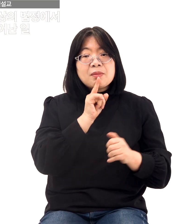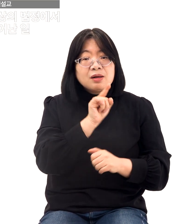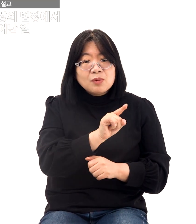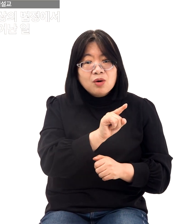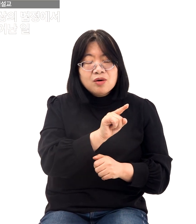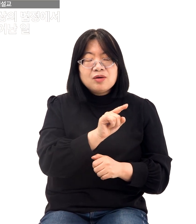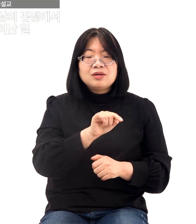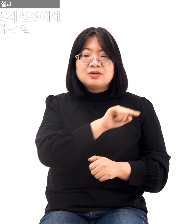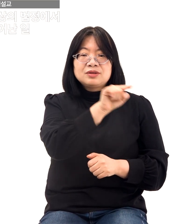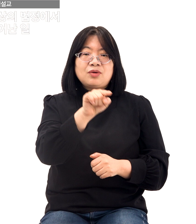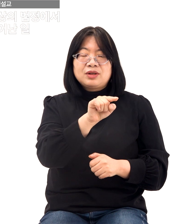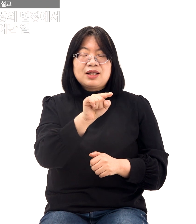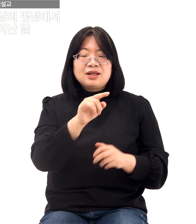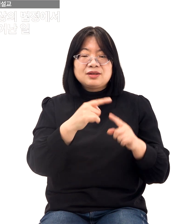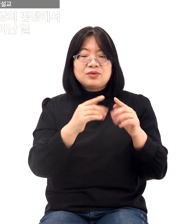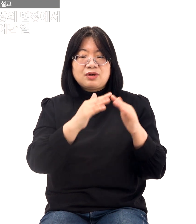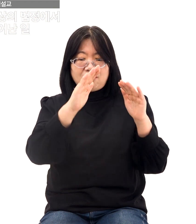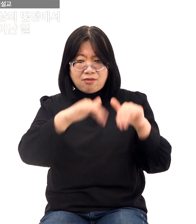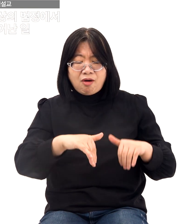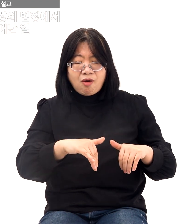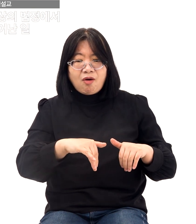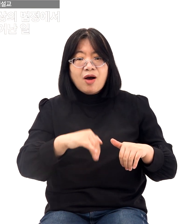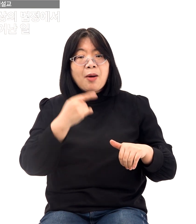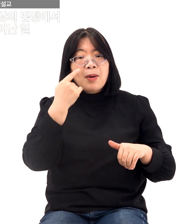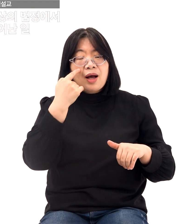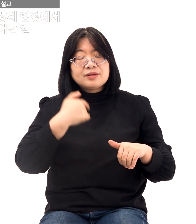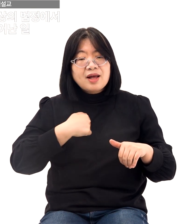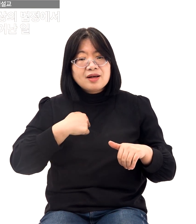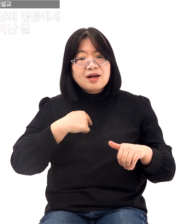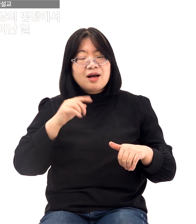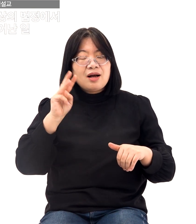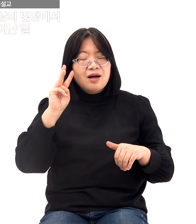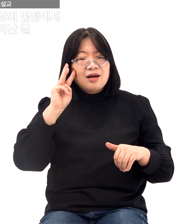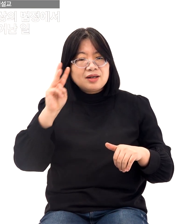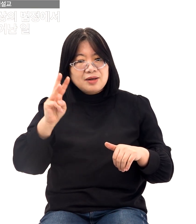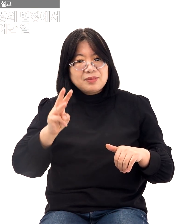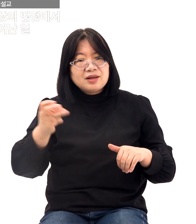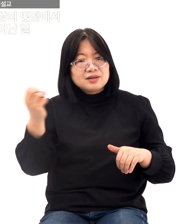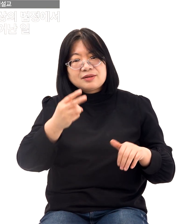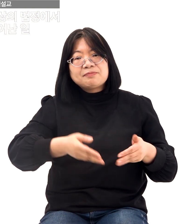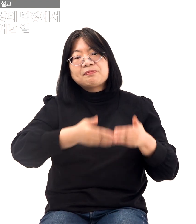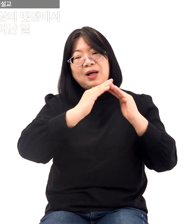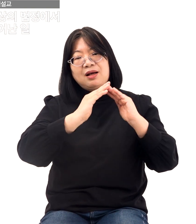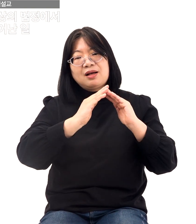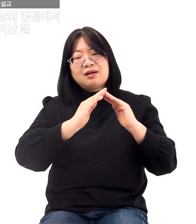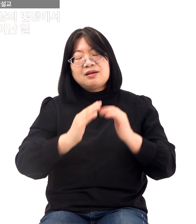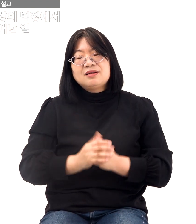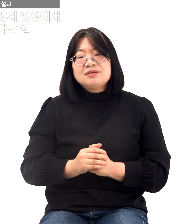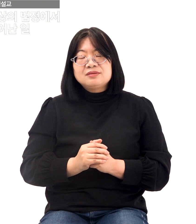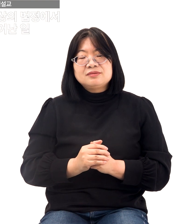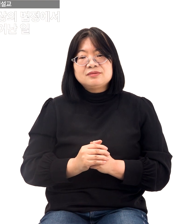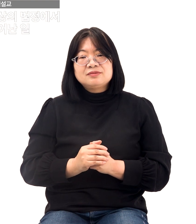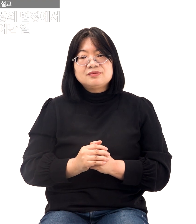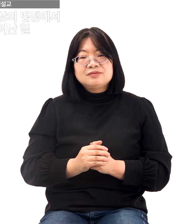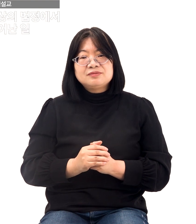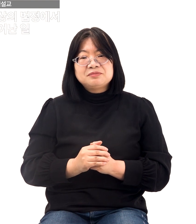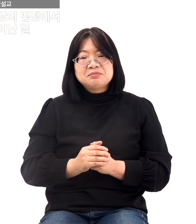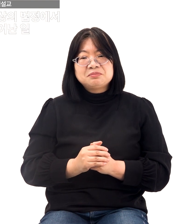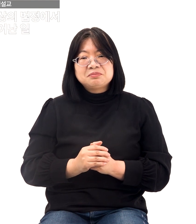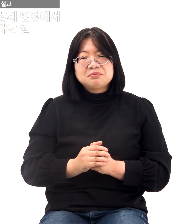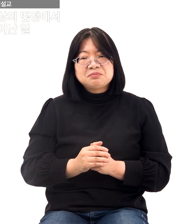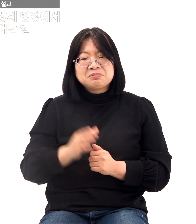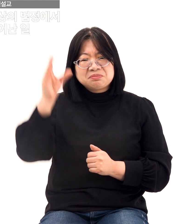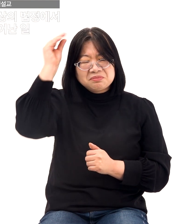성전을 헐자. 내가 사흘 만에 일으킬 것이다. 아둔한